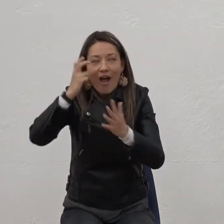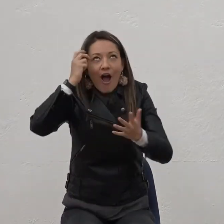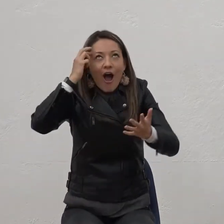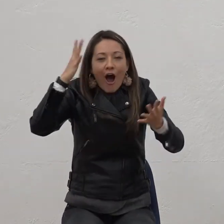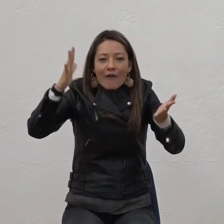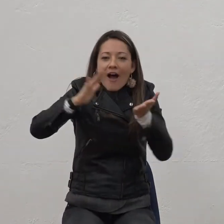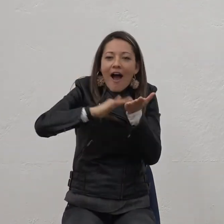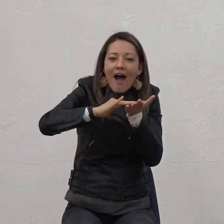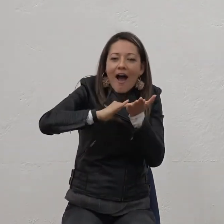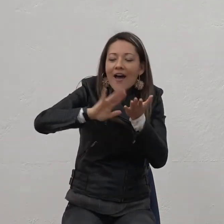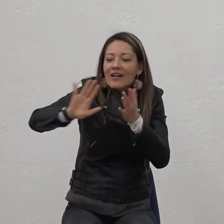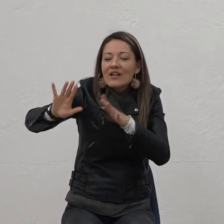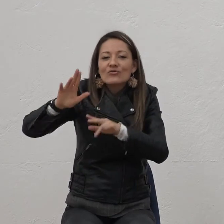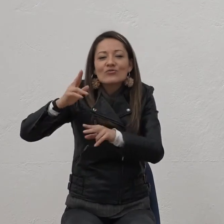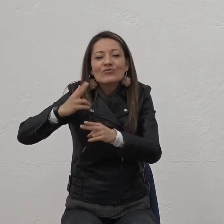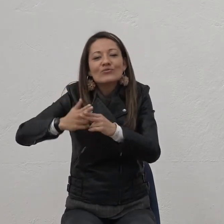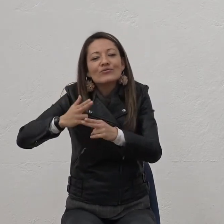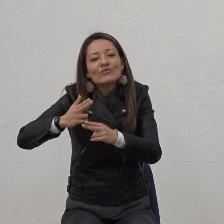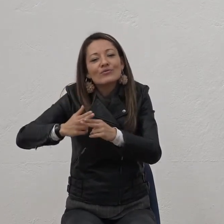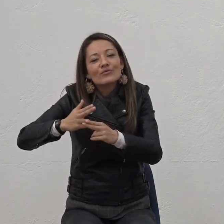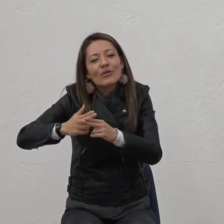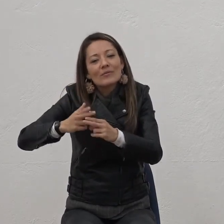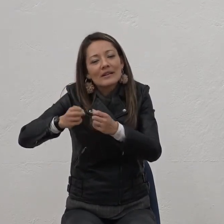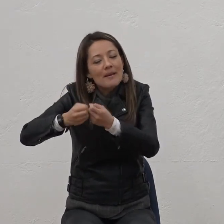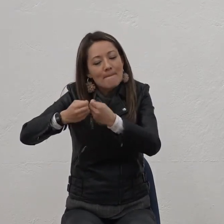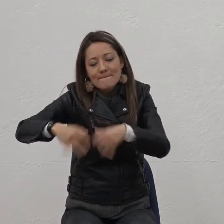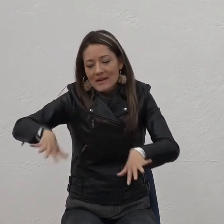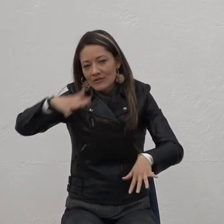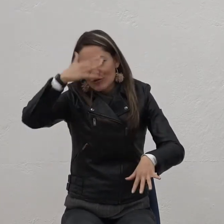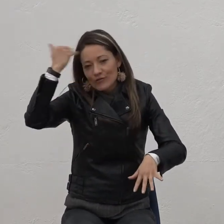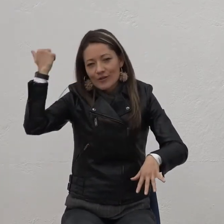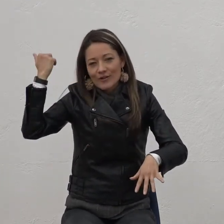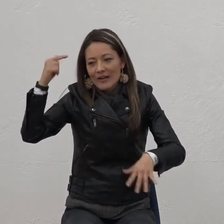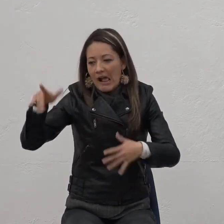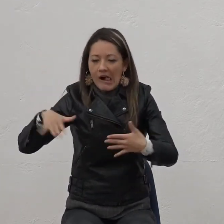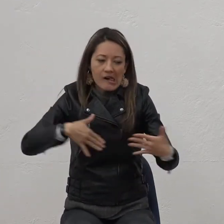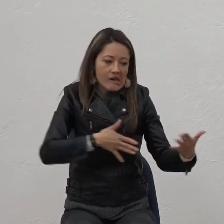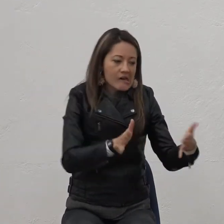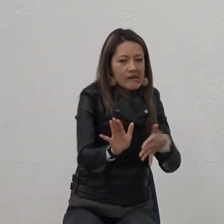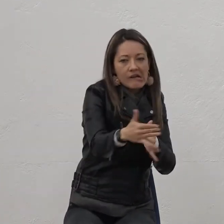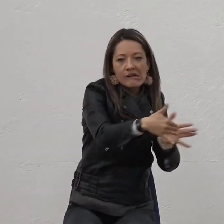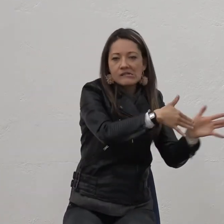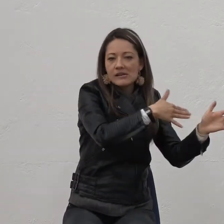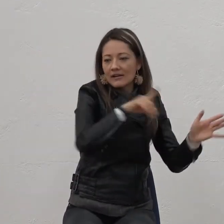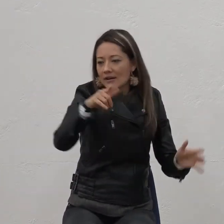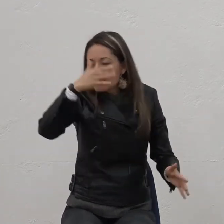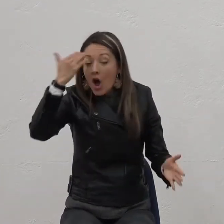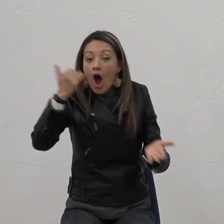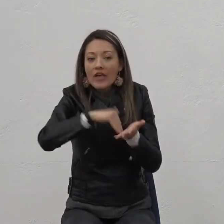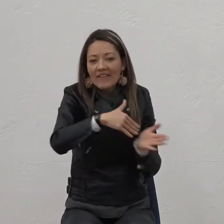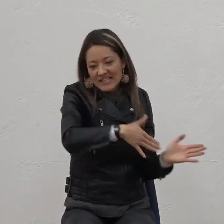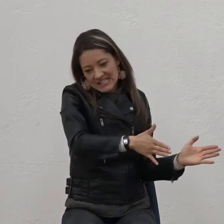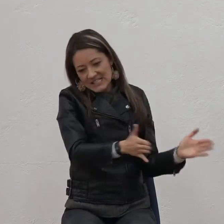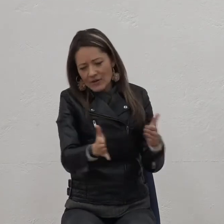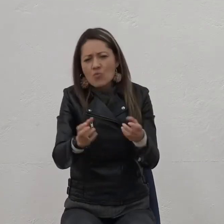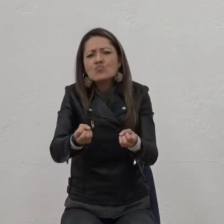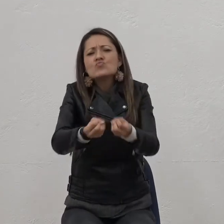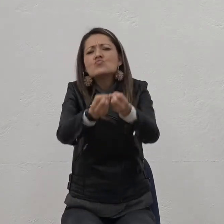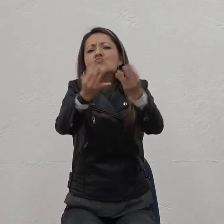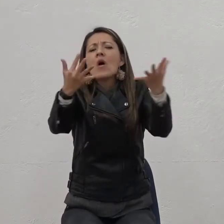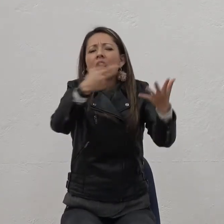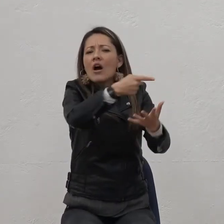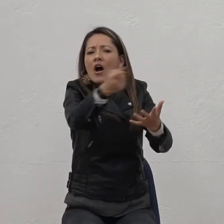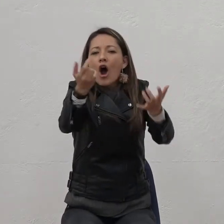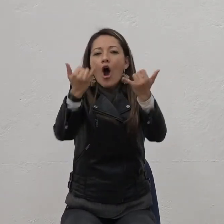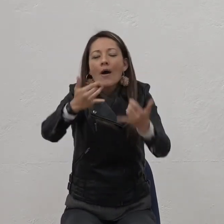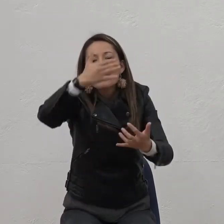le restituyó el nombre que él había perdido, que se había desviado del camino. ¿Cuántos hoy han